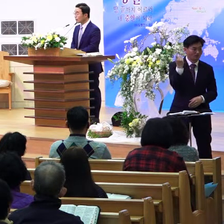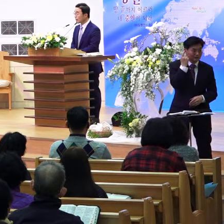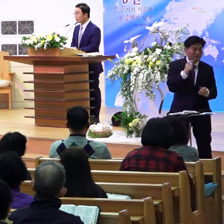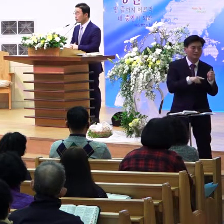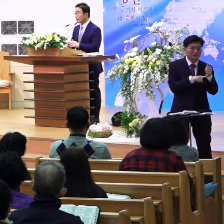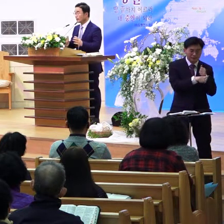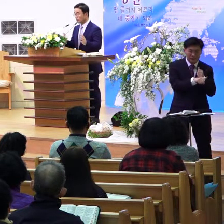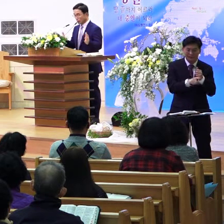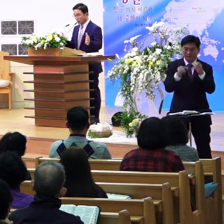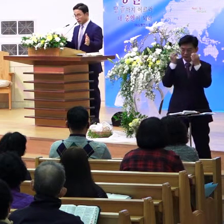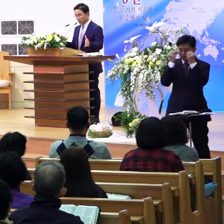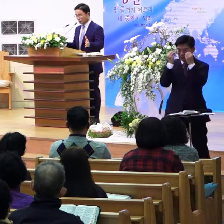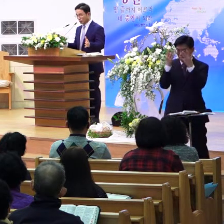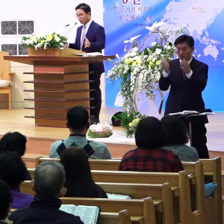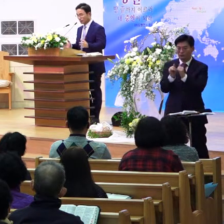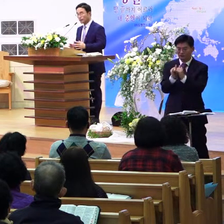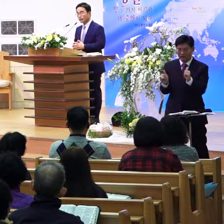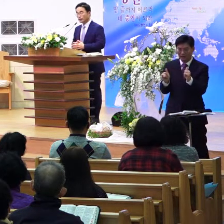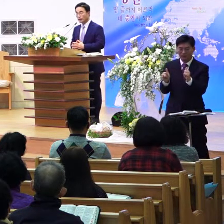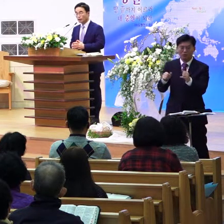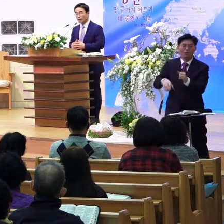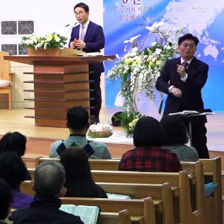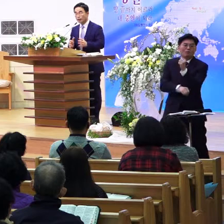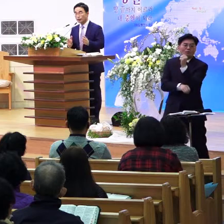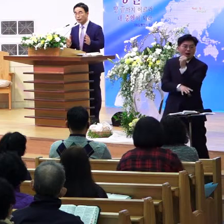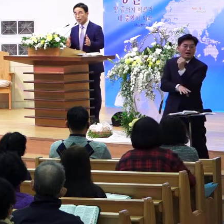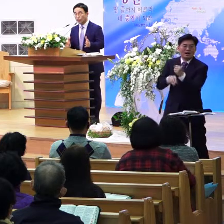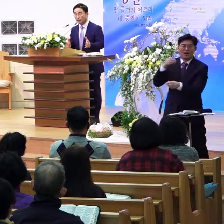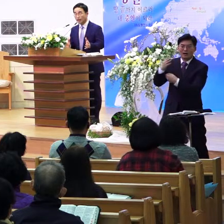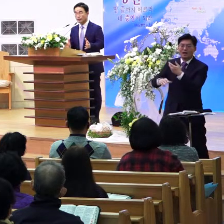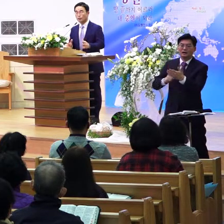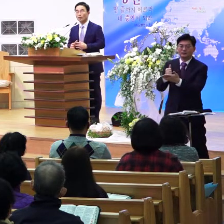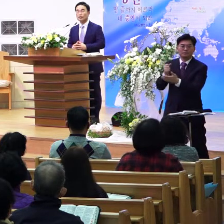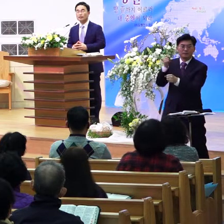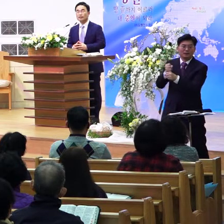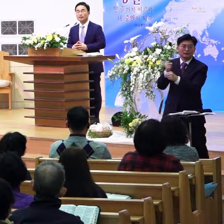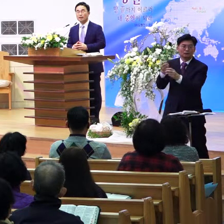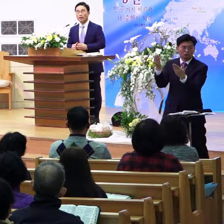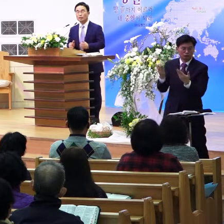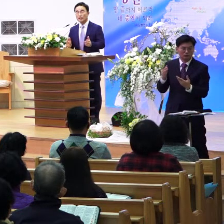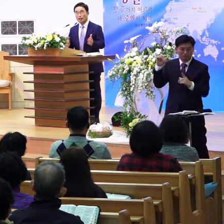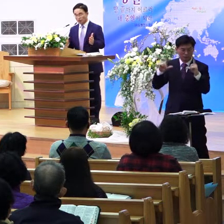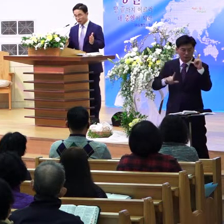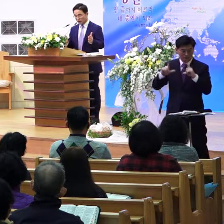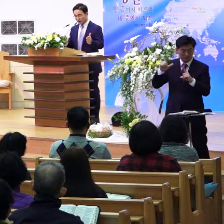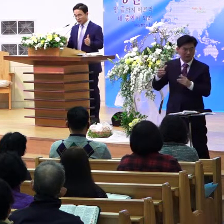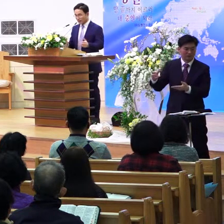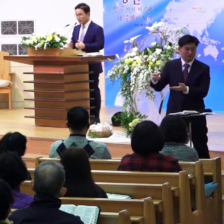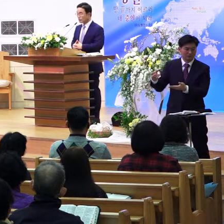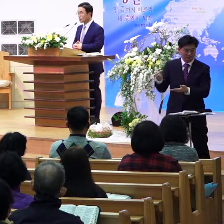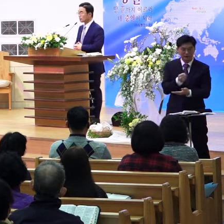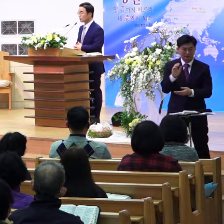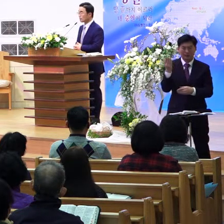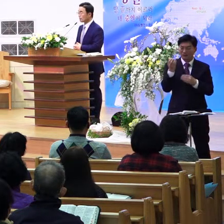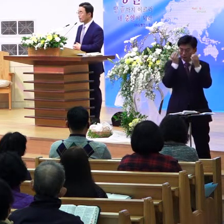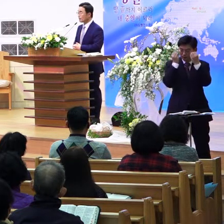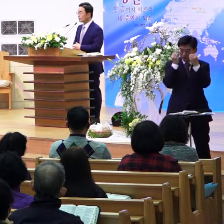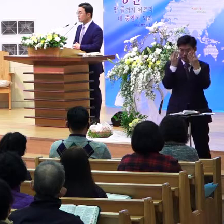하나님과 우리의 관계를 회복시키시고, 그래서 우리가 새로운 존재가 되게 하시고 새로운 삶을 살게 하시고